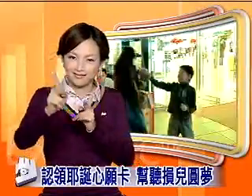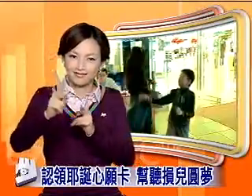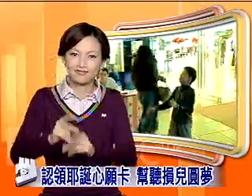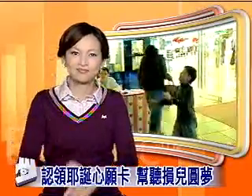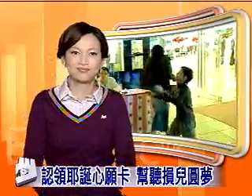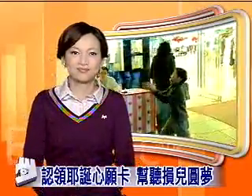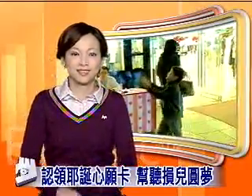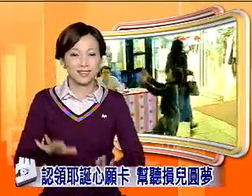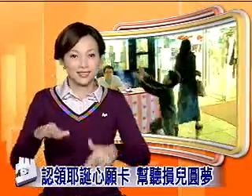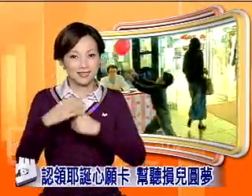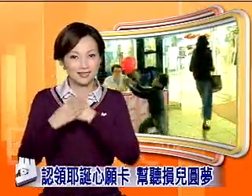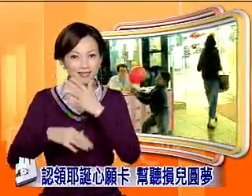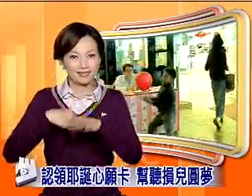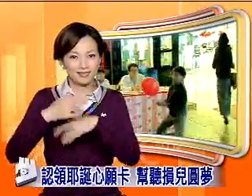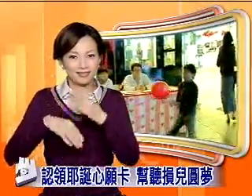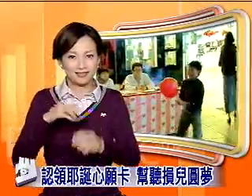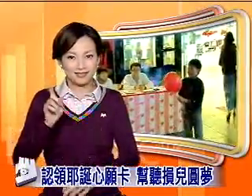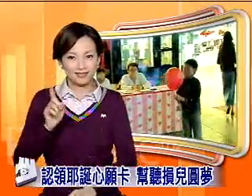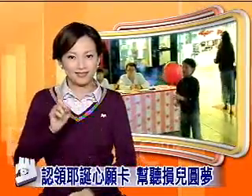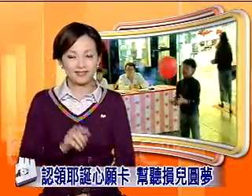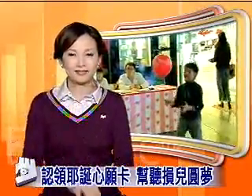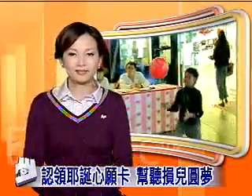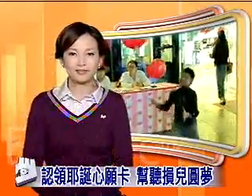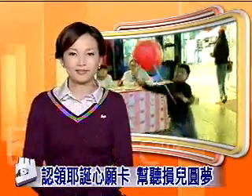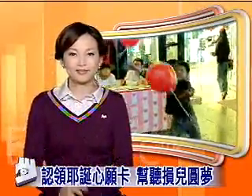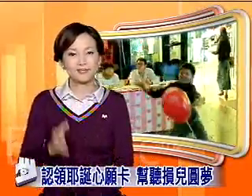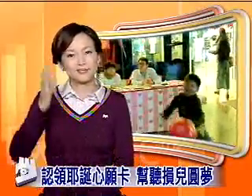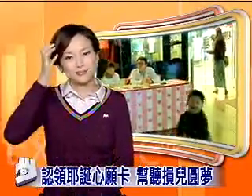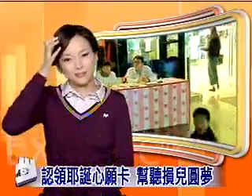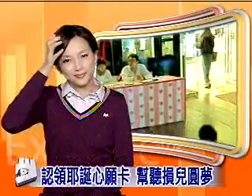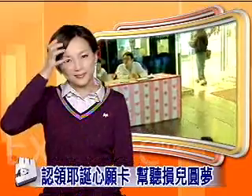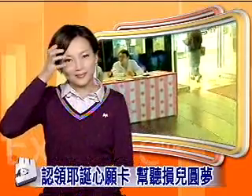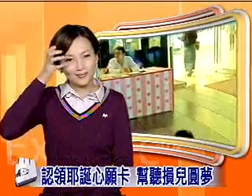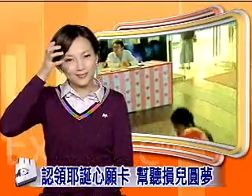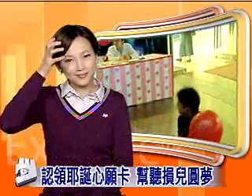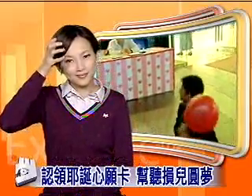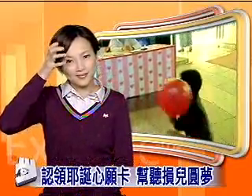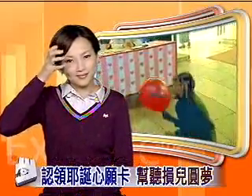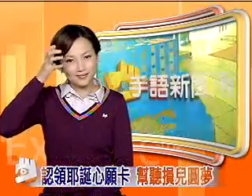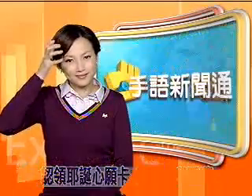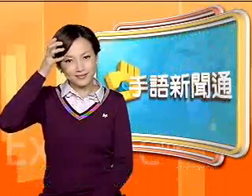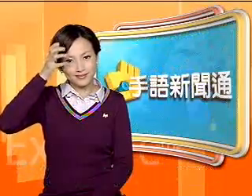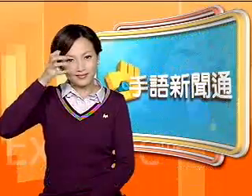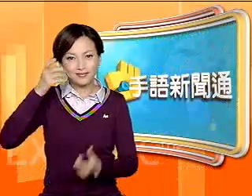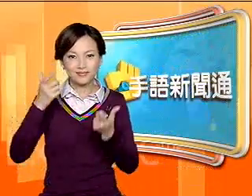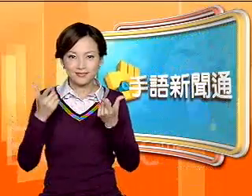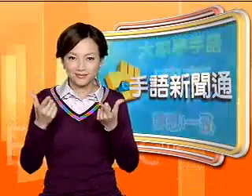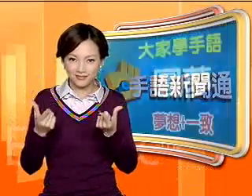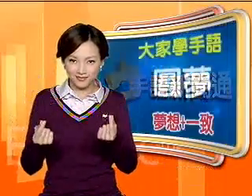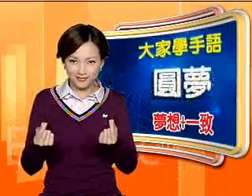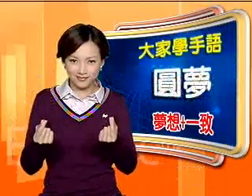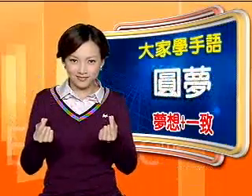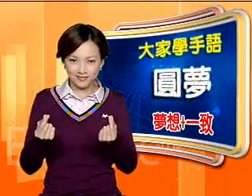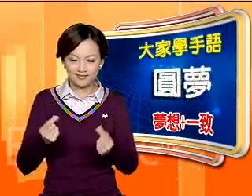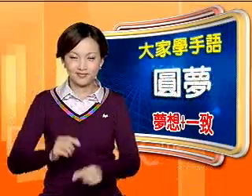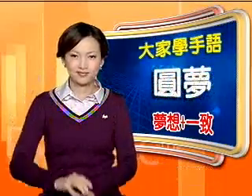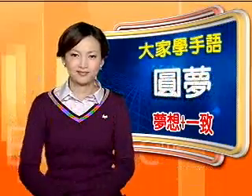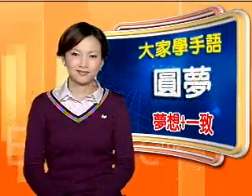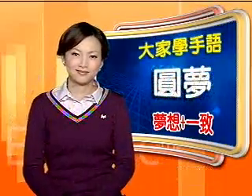去了。今天我们就来学学圆梦手语的笔法，先比出梦想。双手捏一下，表示梦想得